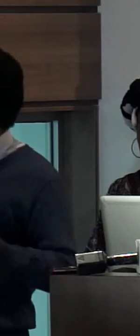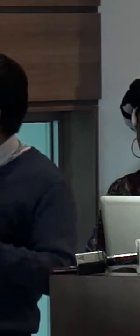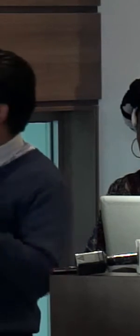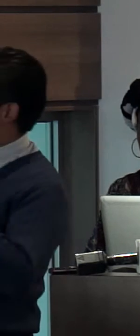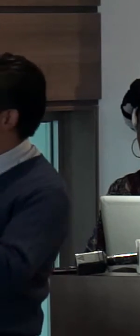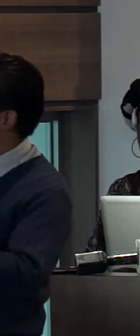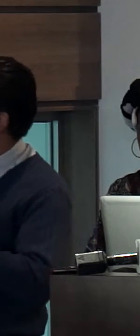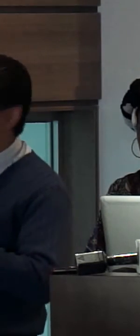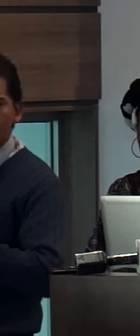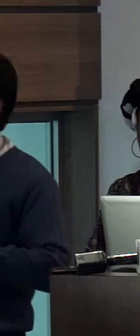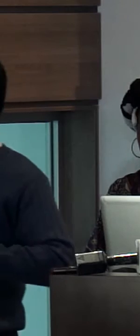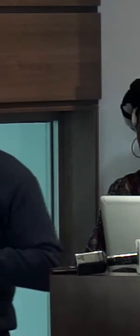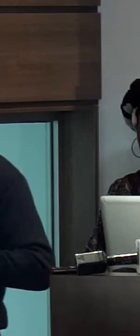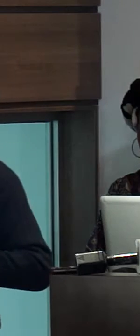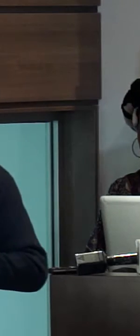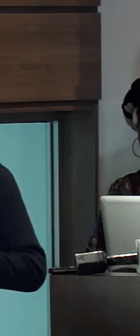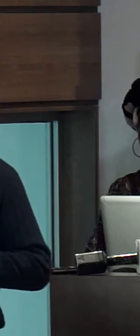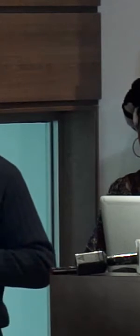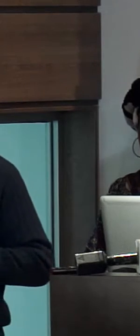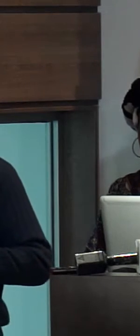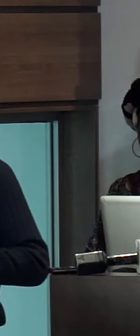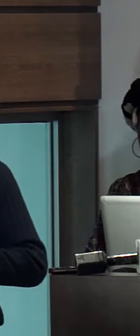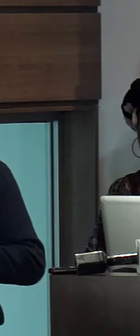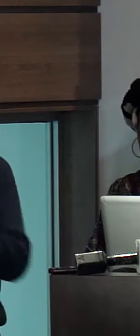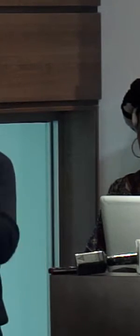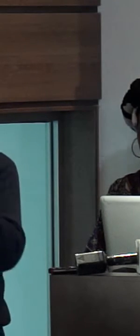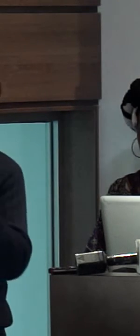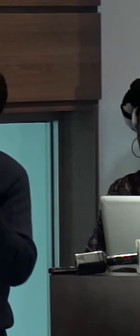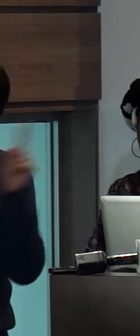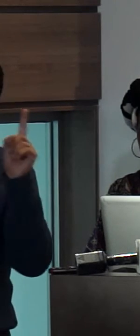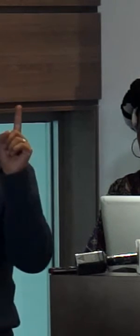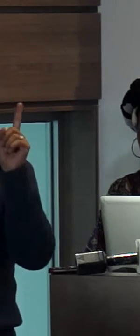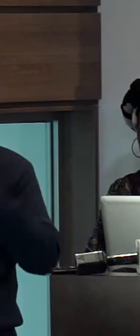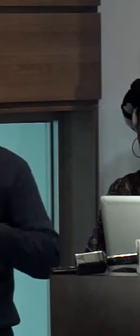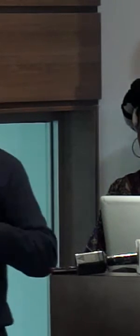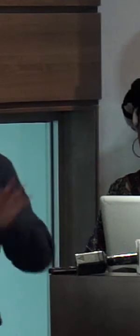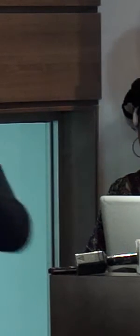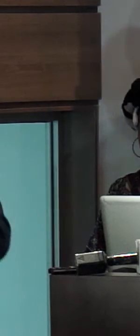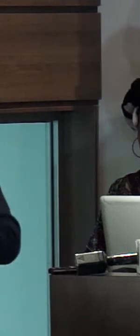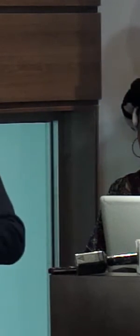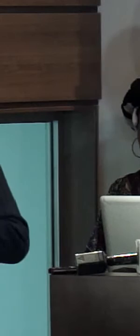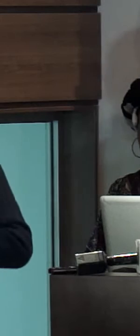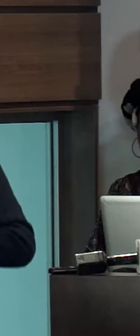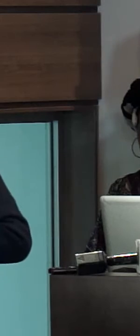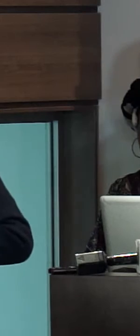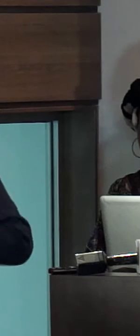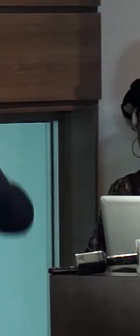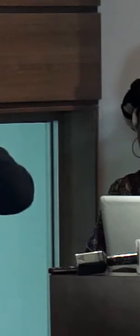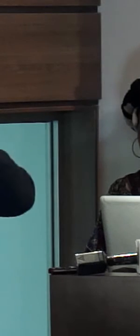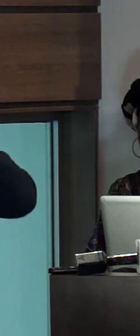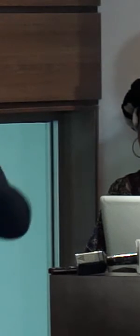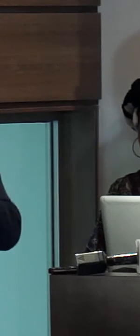indebido lo cual es injusto también con la sociedad que espera que su desarrollo personal dependa de las